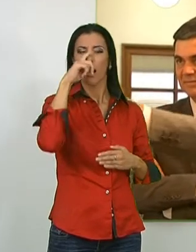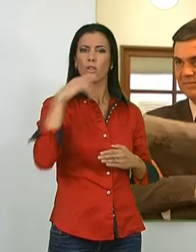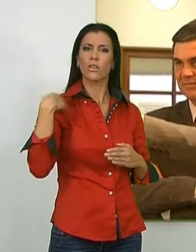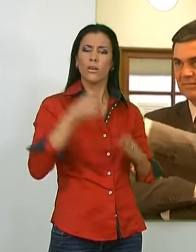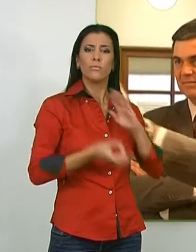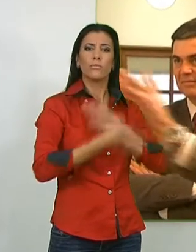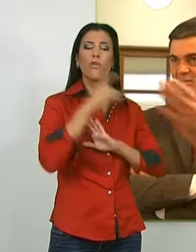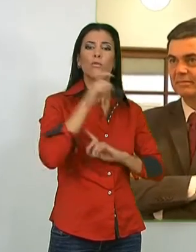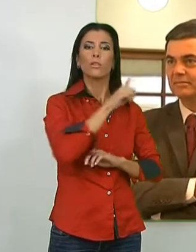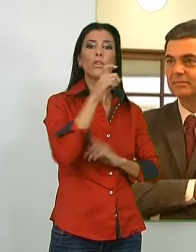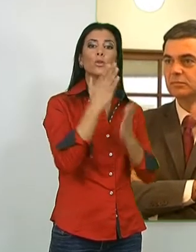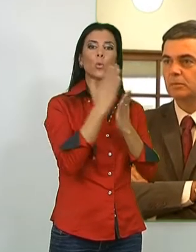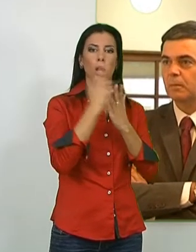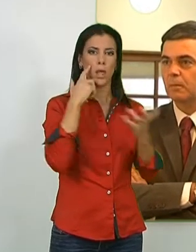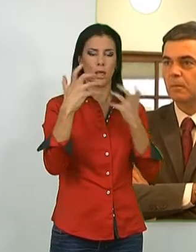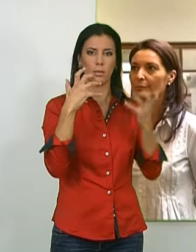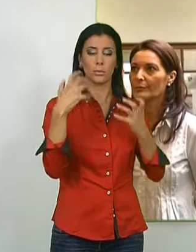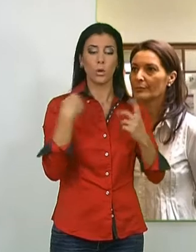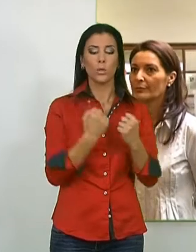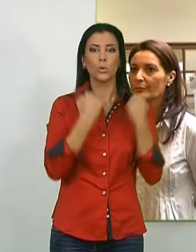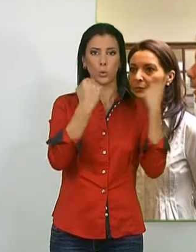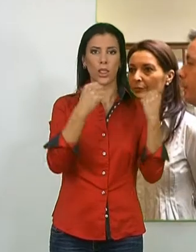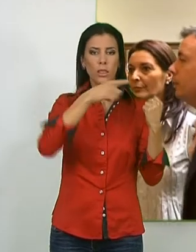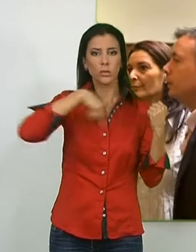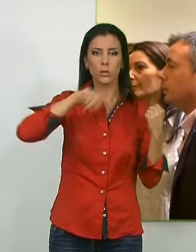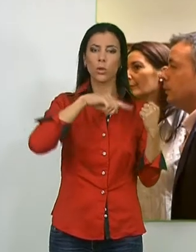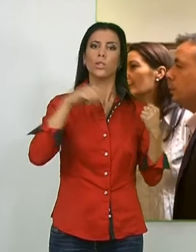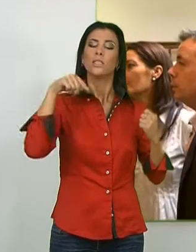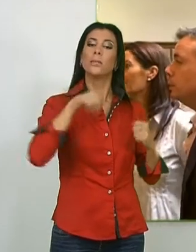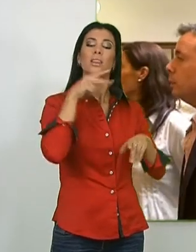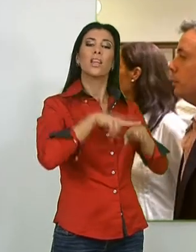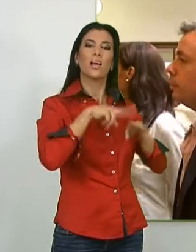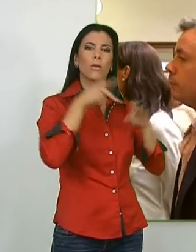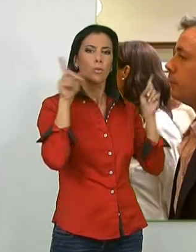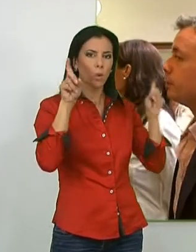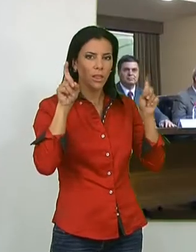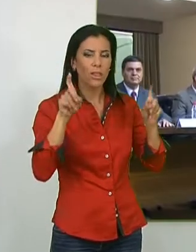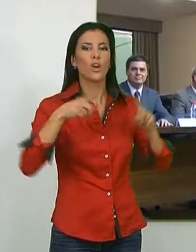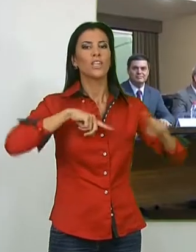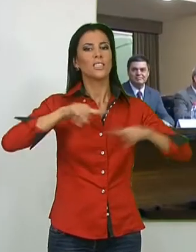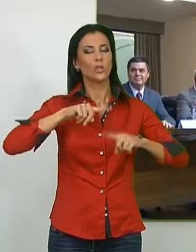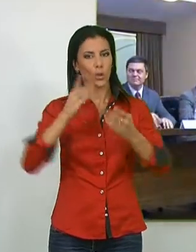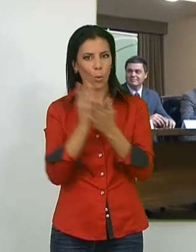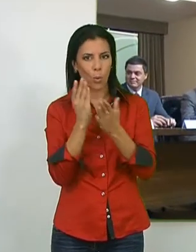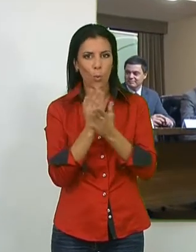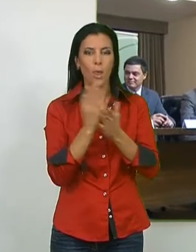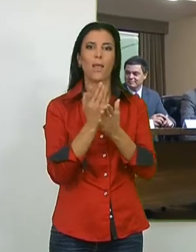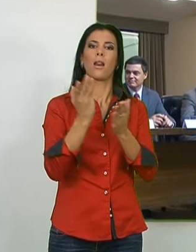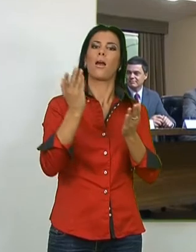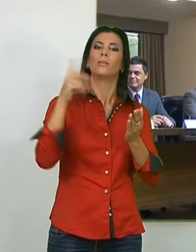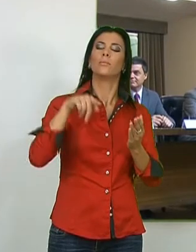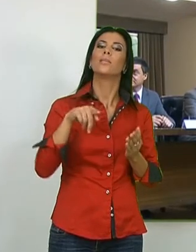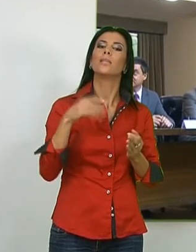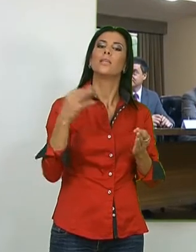de fundación de la escuela de arte las autoridades entre quienes encontraron además la delegada de educación el director de la escuela